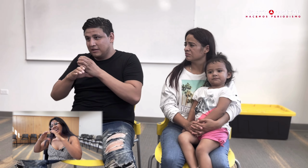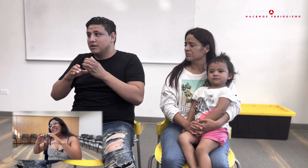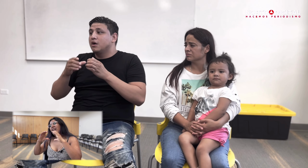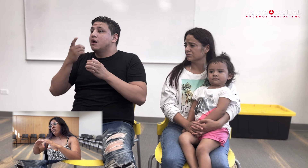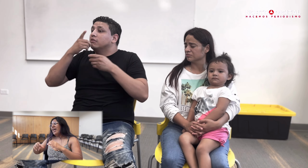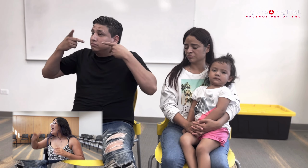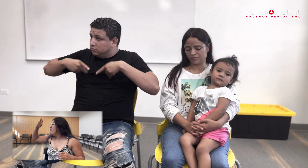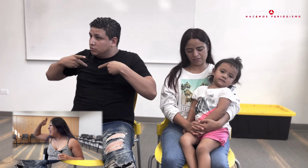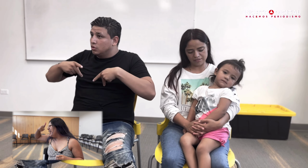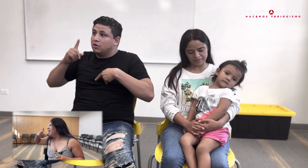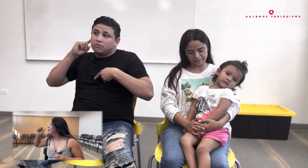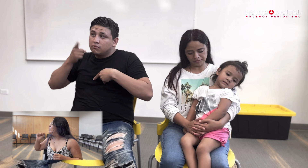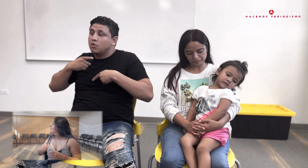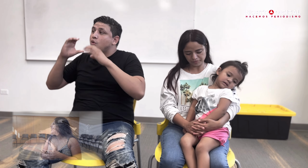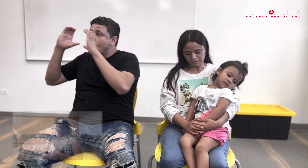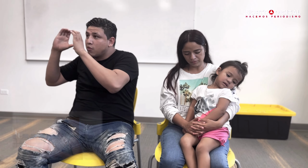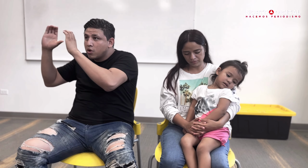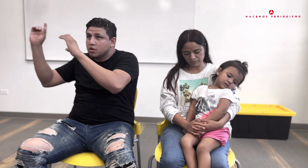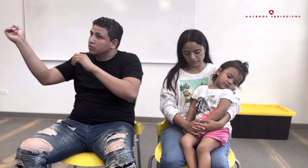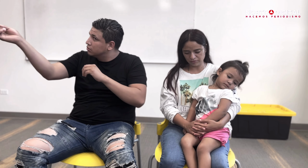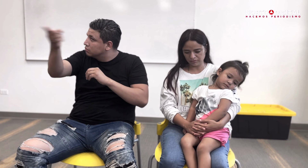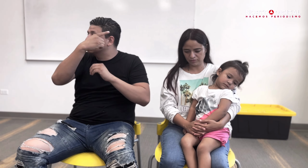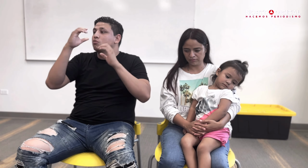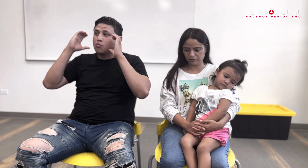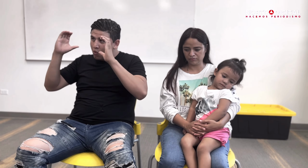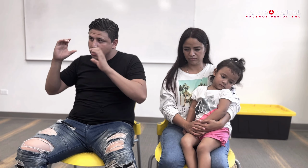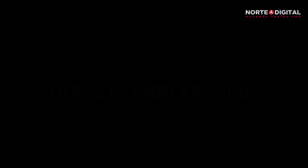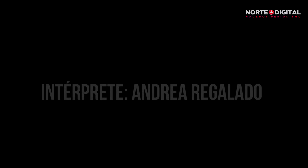pero sí hay que tener cuidado en las noches.